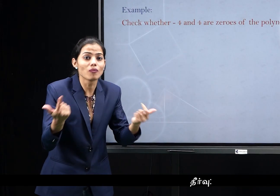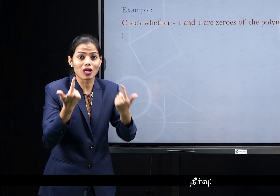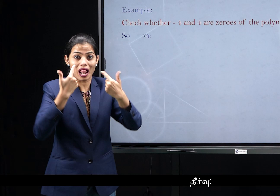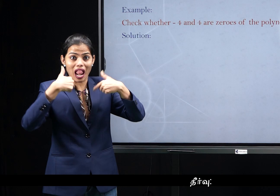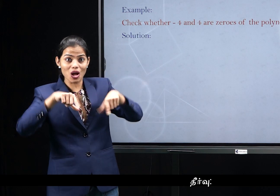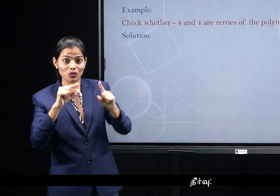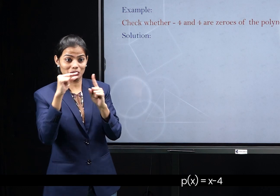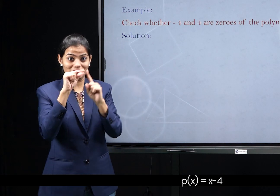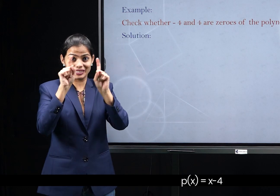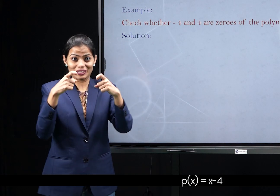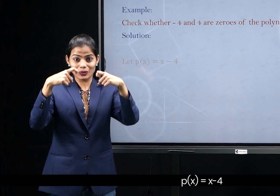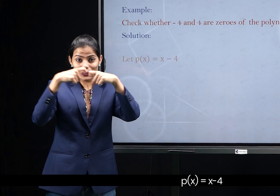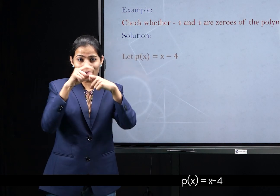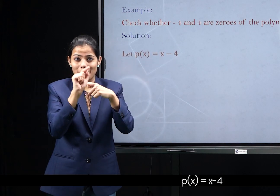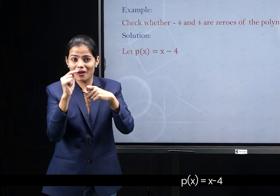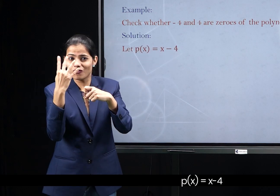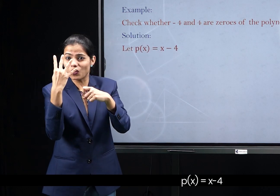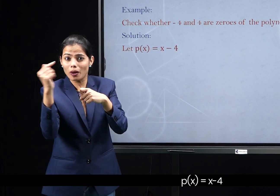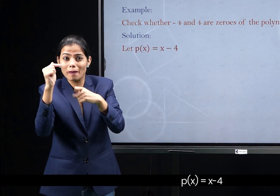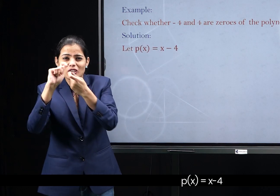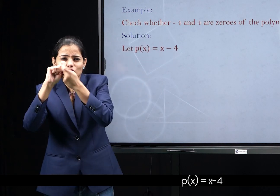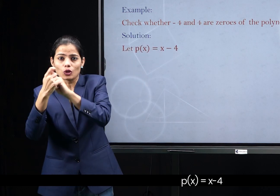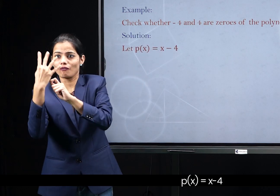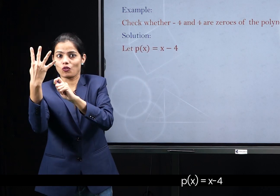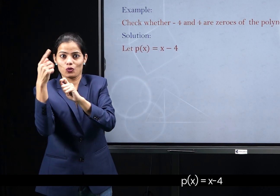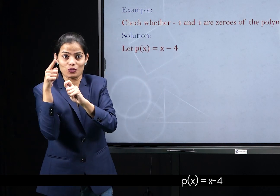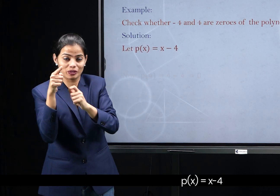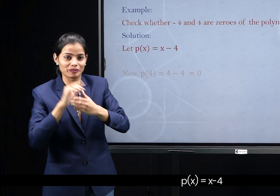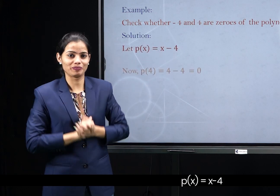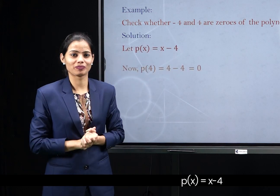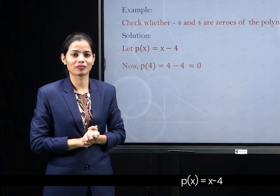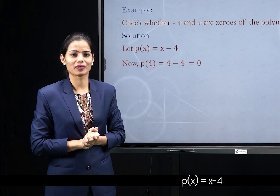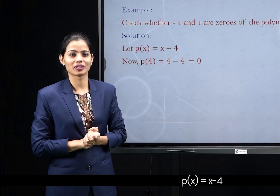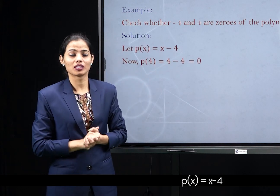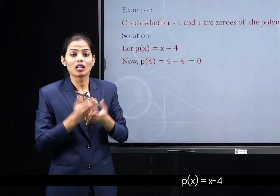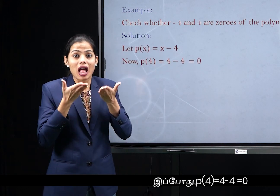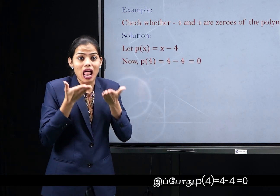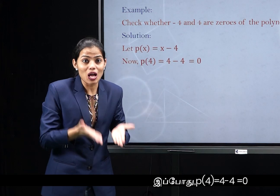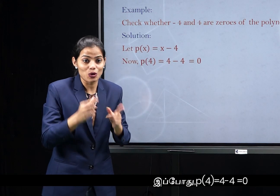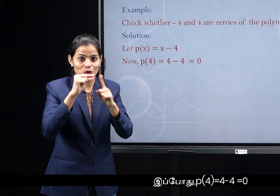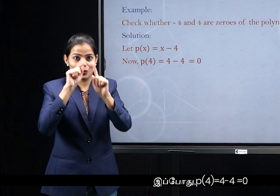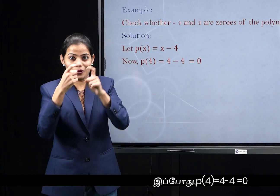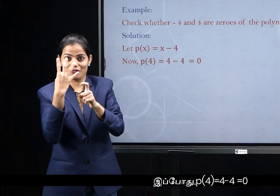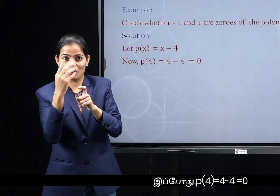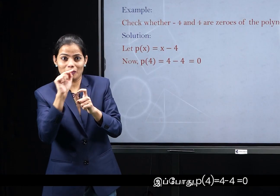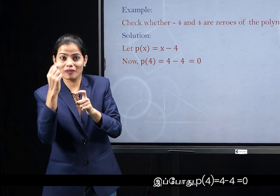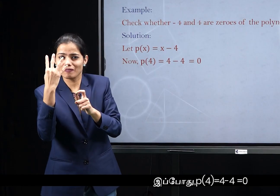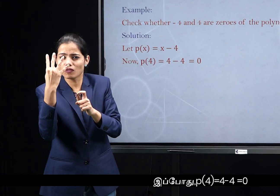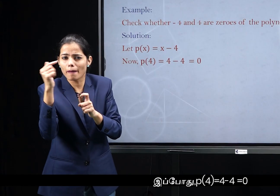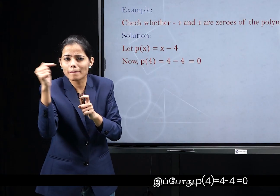தீர்வு: p வட்ட அடைப்புக்குறிக்குள் x ஈடு x கழித்தல் 4. இப்போது p வட்ட அடைப்புக்குறிக்குள்